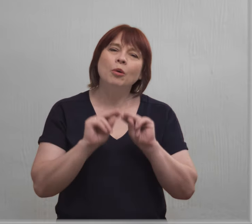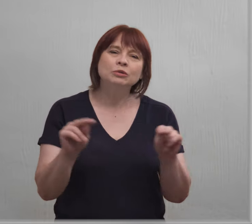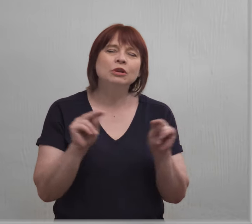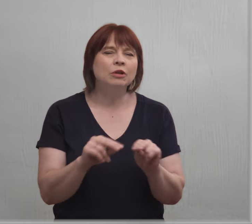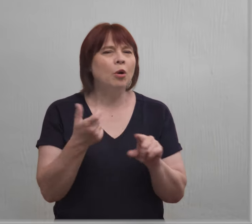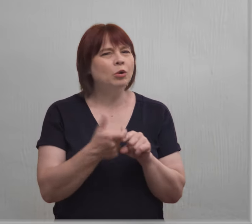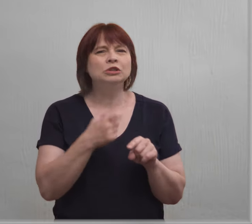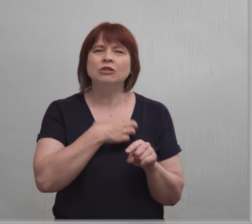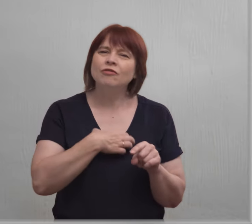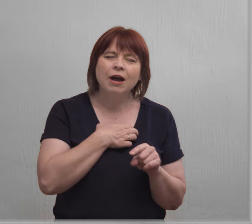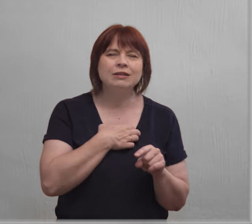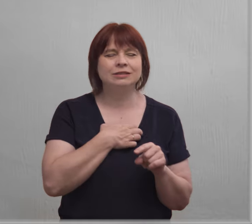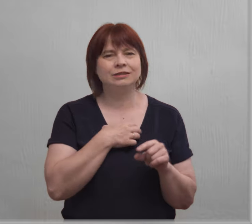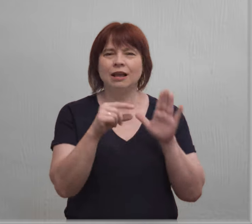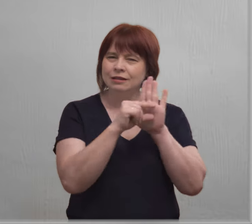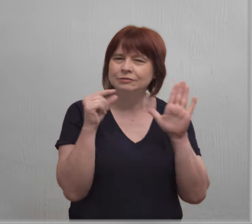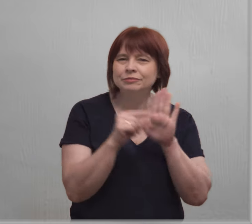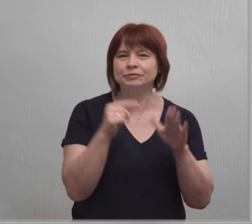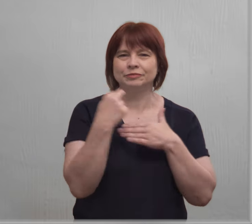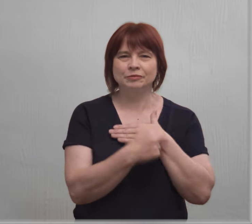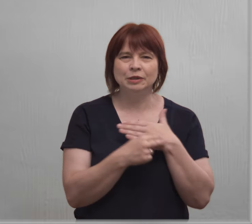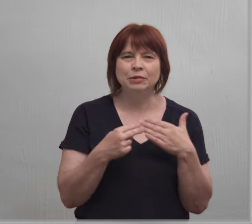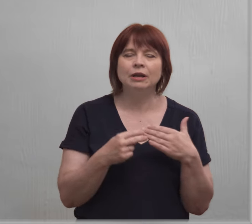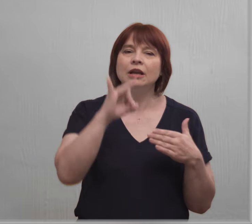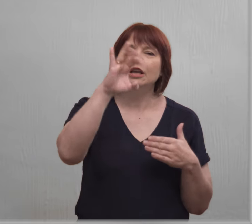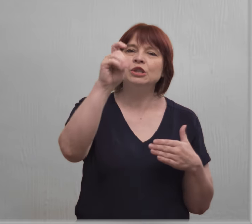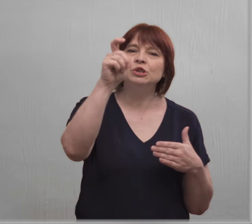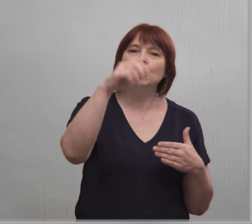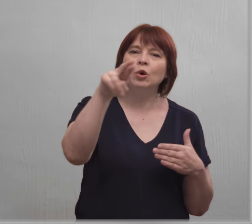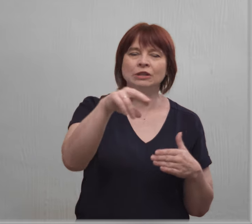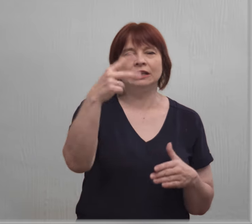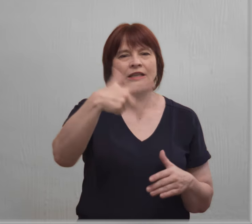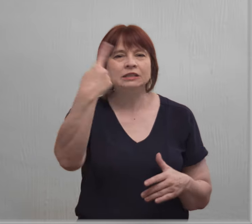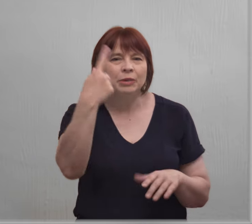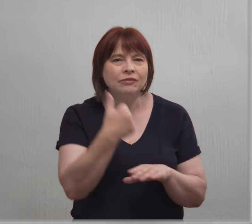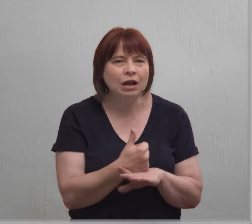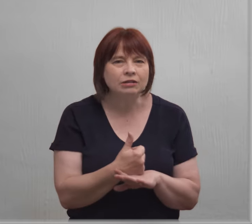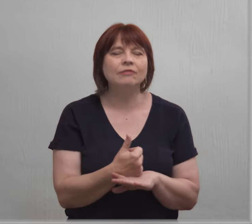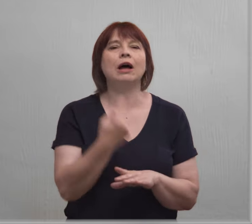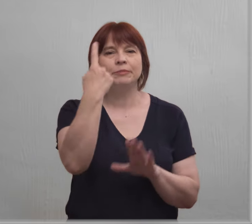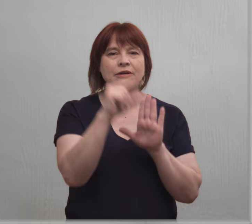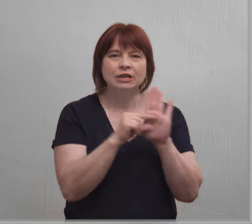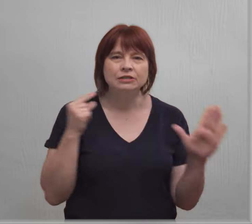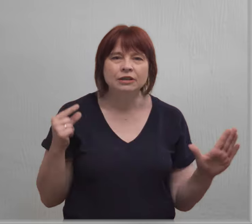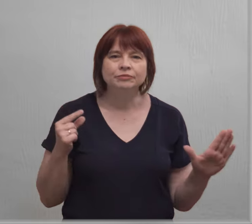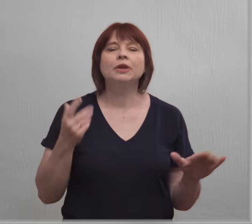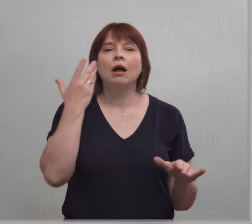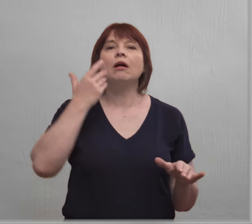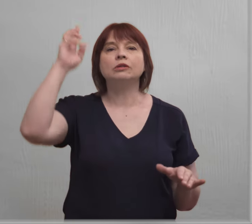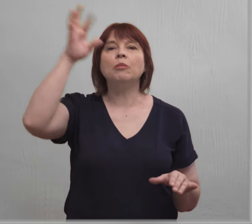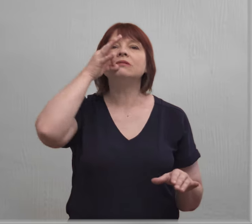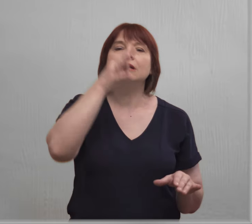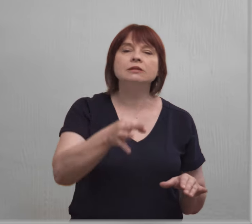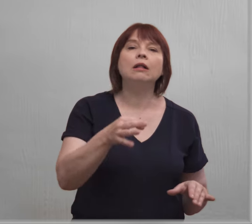уникальные стихи из Священного Писания. Это Исход, 31 глава, с 1 стиха. Когда Господь